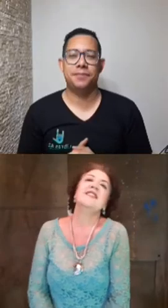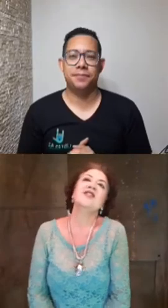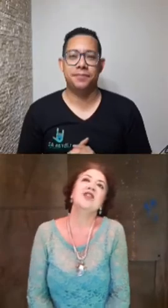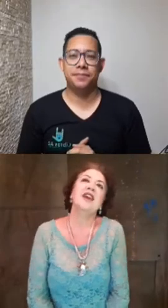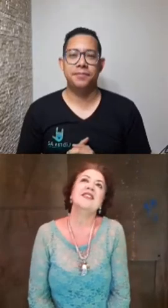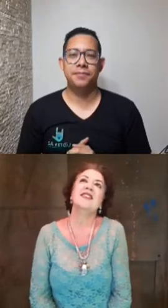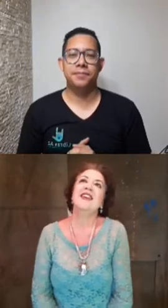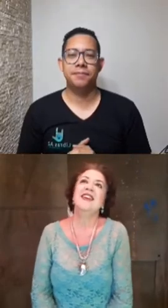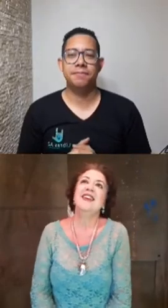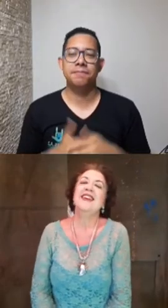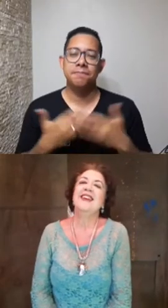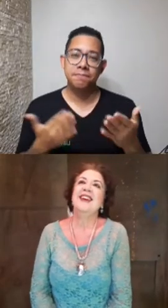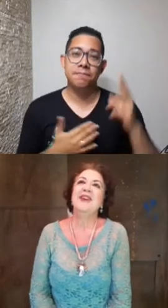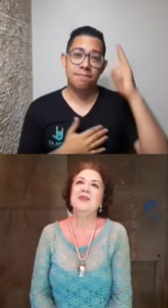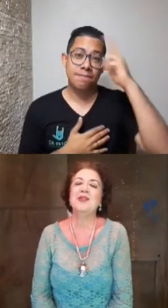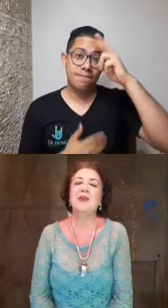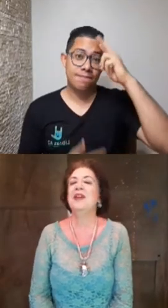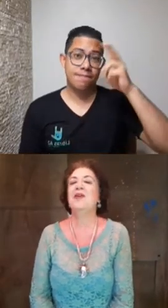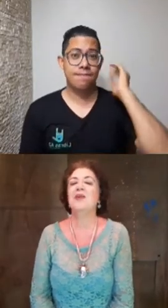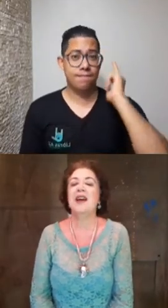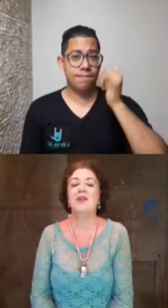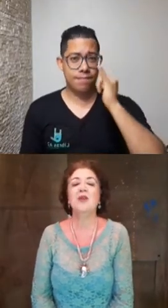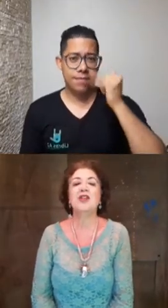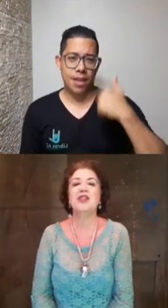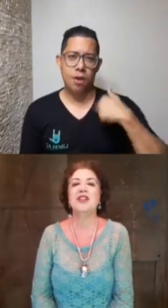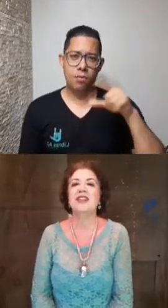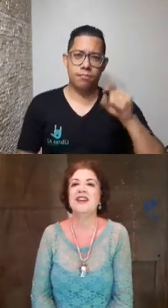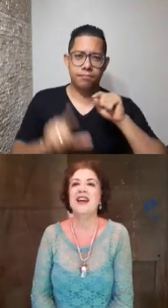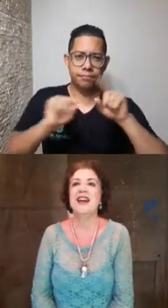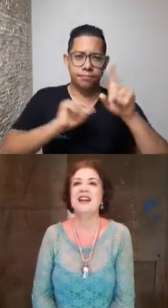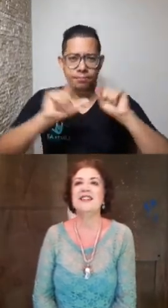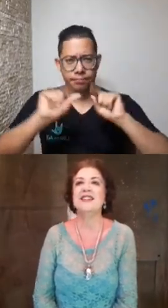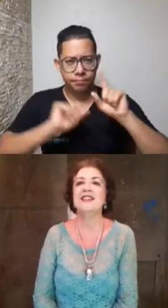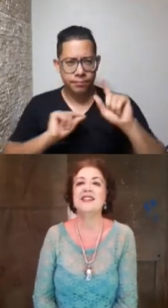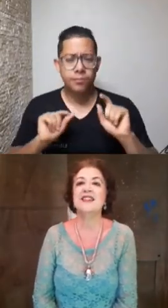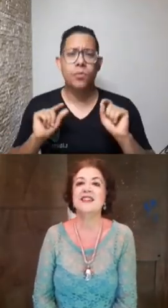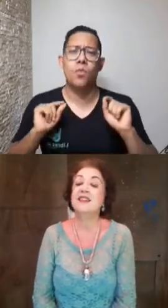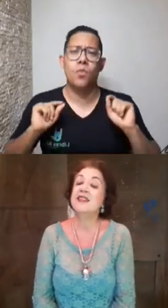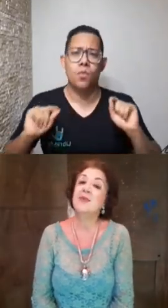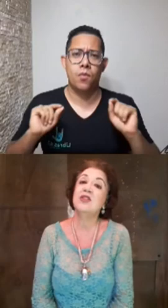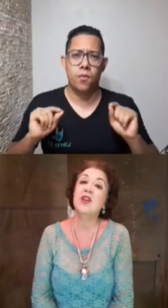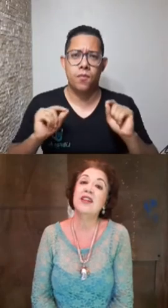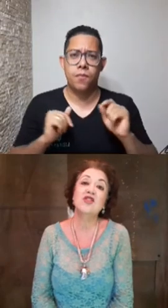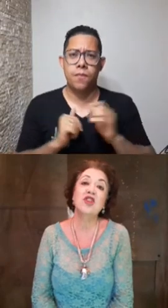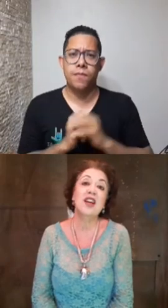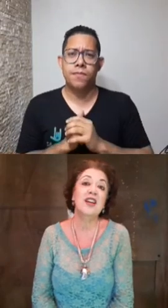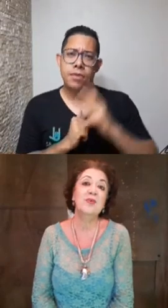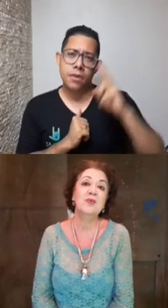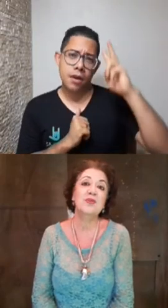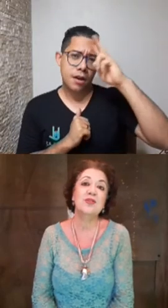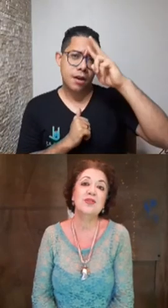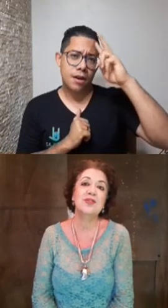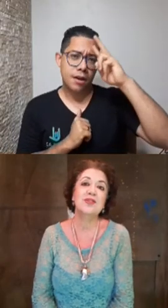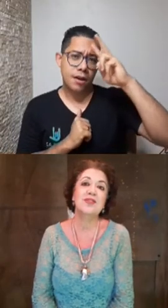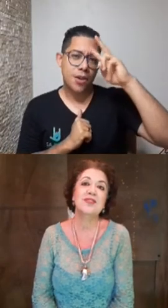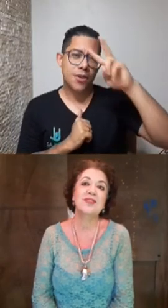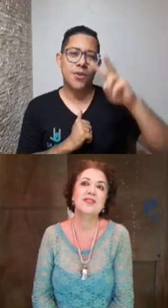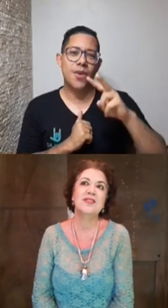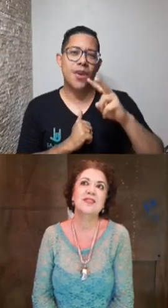As histórias que eu escolhi contar hoje, elas são histórias de